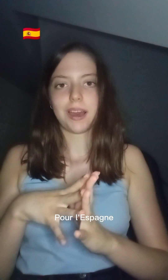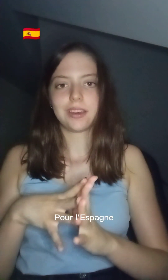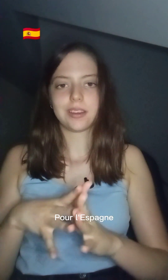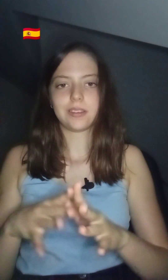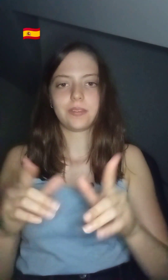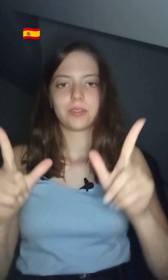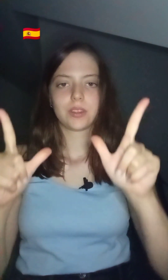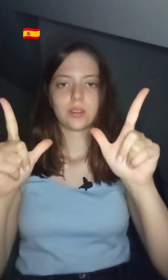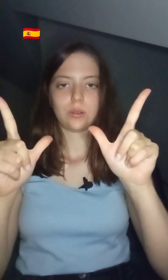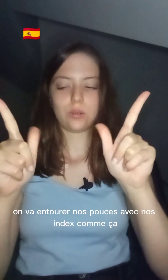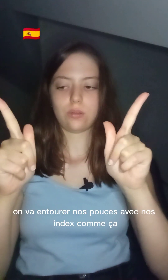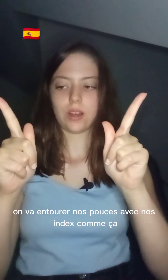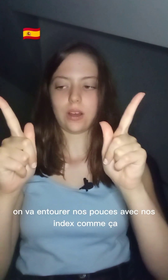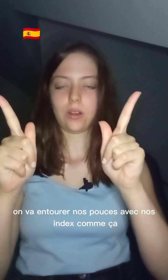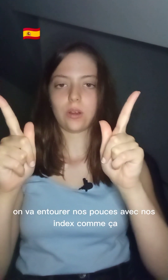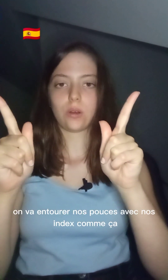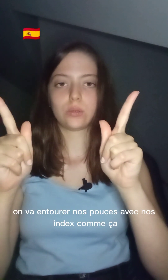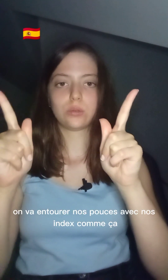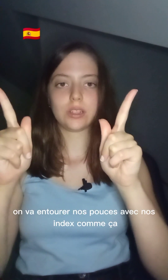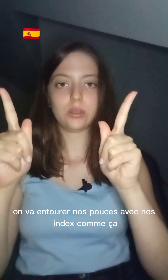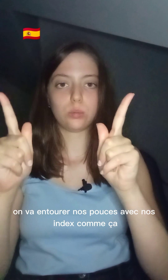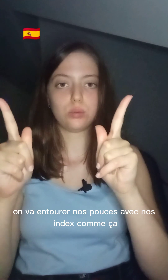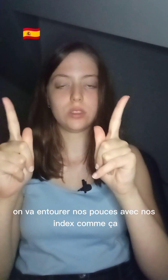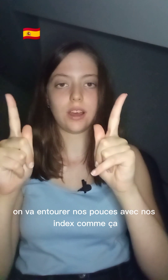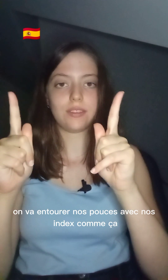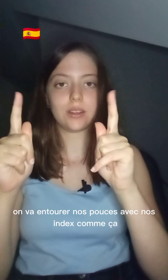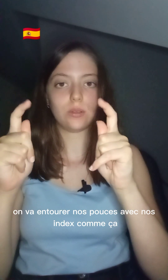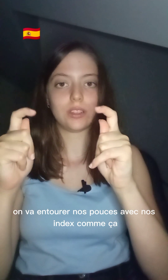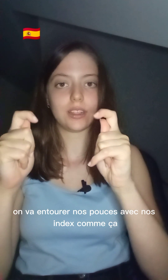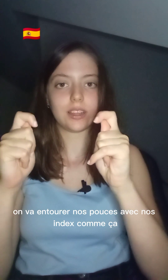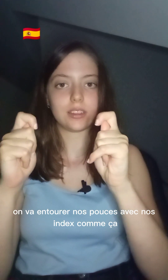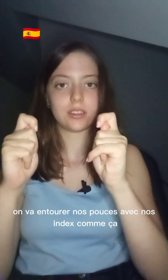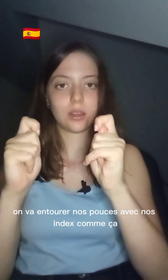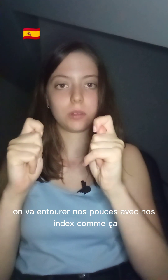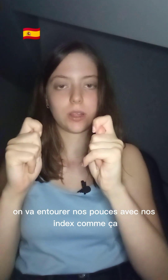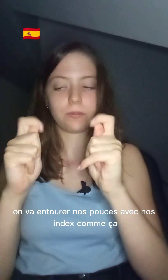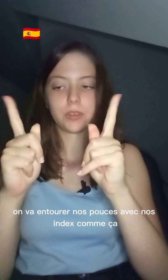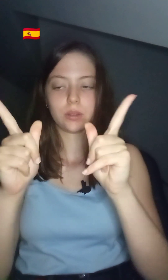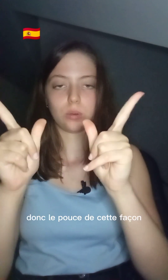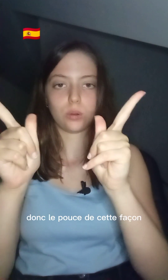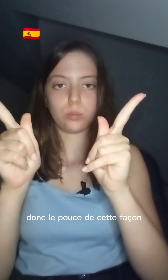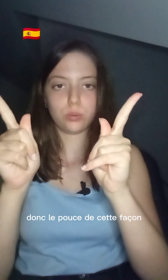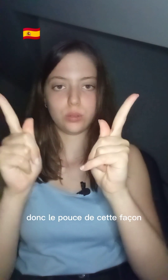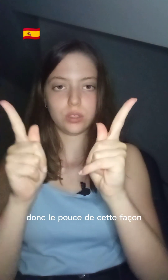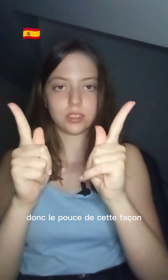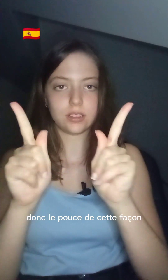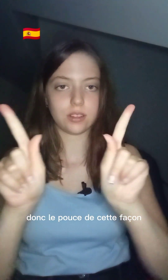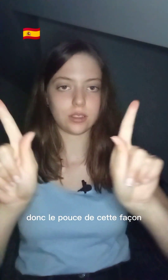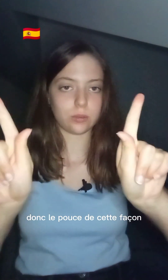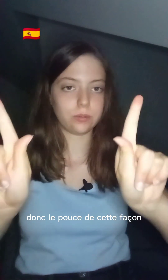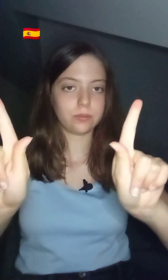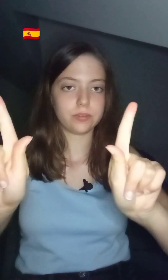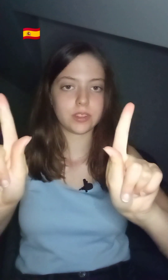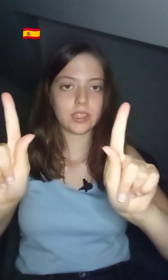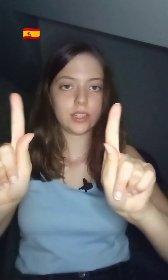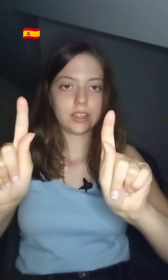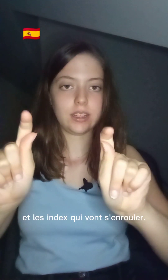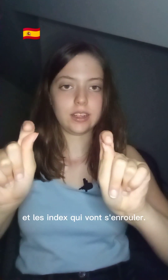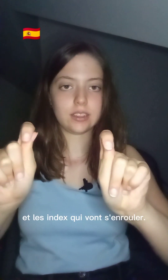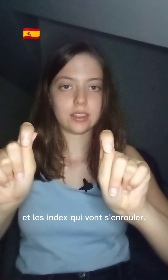l'Espagne, on va entourer nos pouces avec nos index, comme ça. Donc le pouce de cette façon, et les index